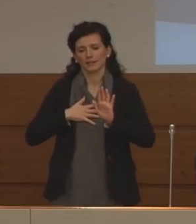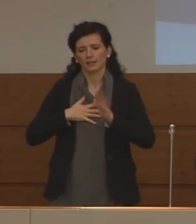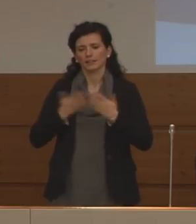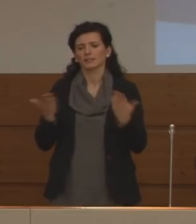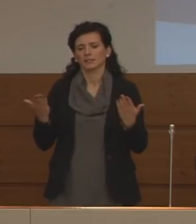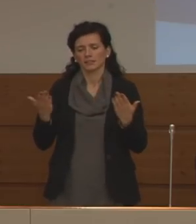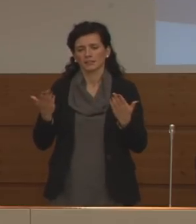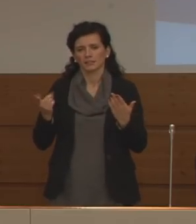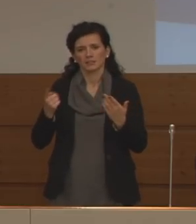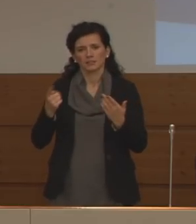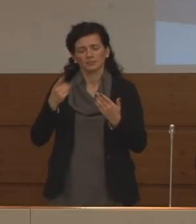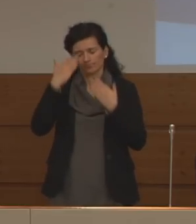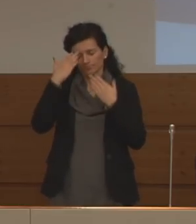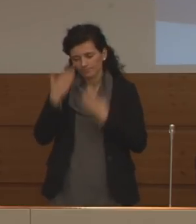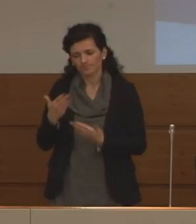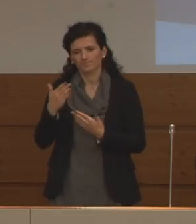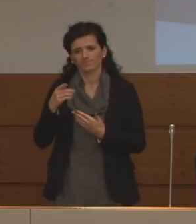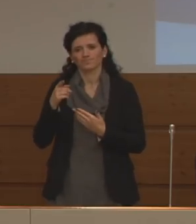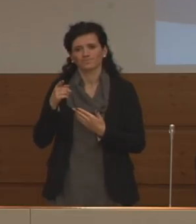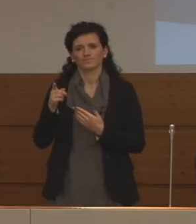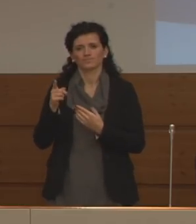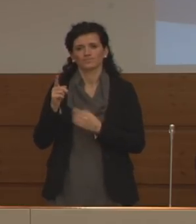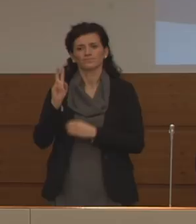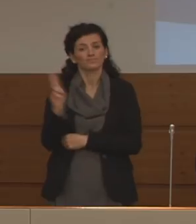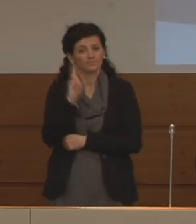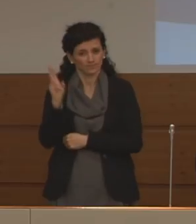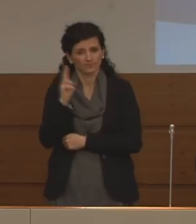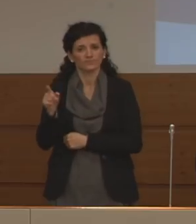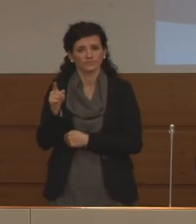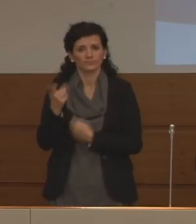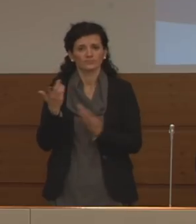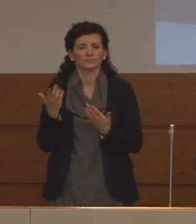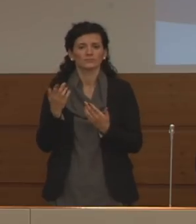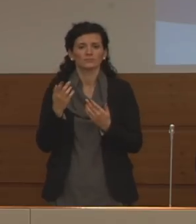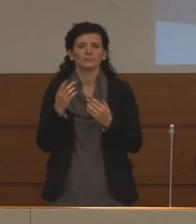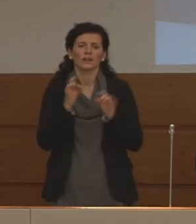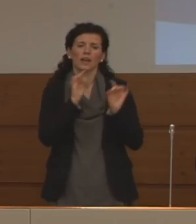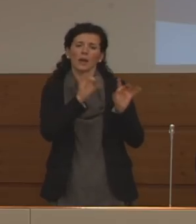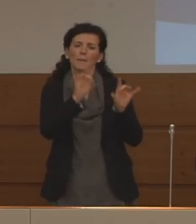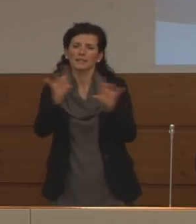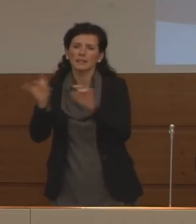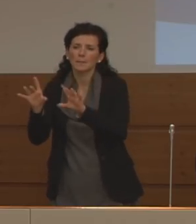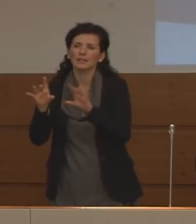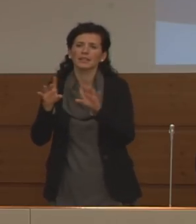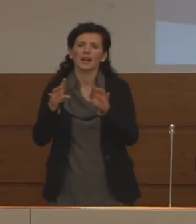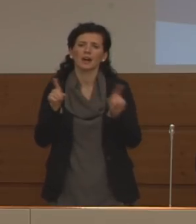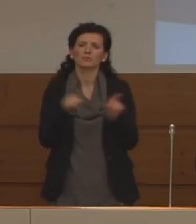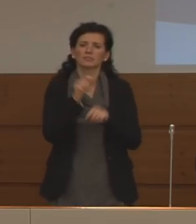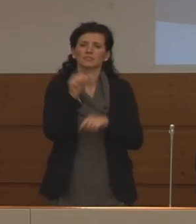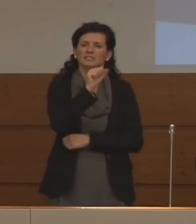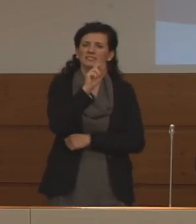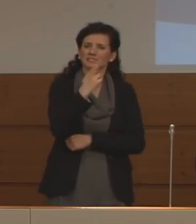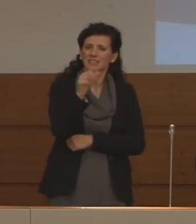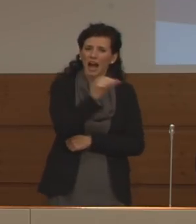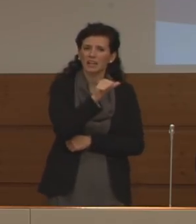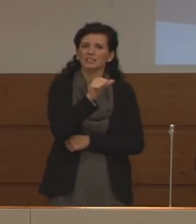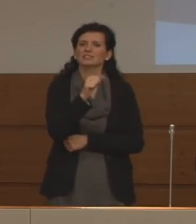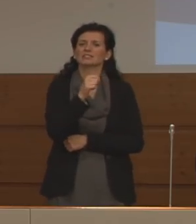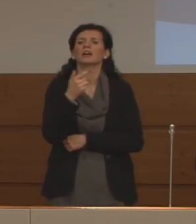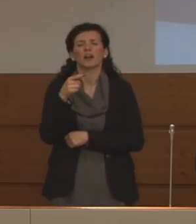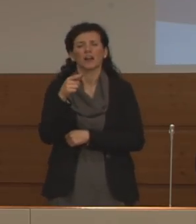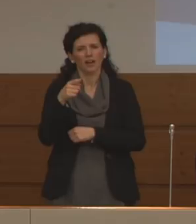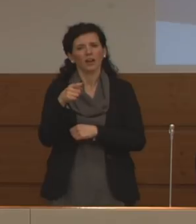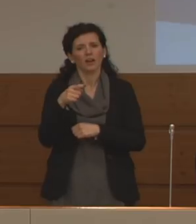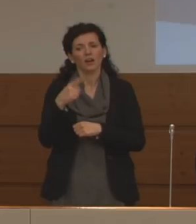alto a l'epidemia da sar scopi due sono i soggetti fragili quelli che